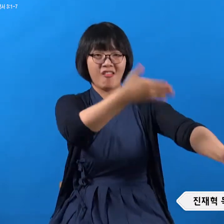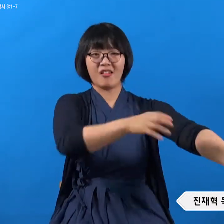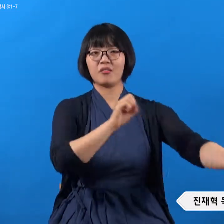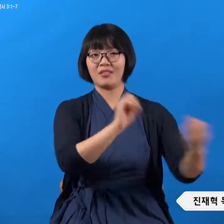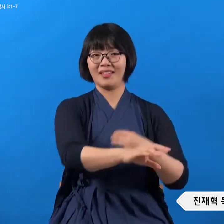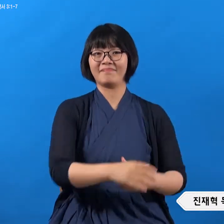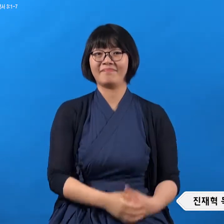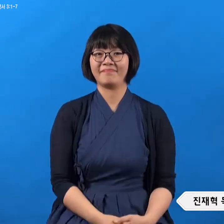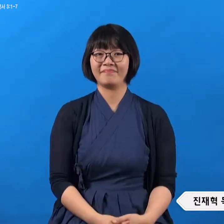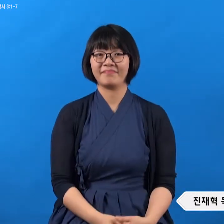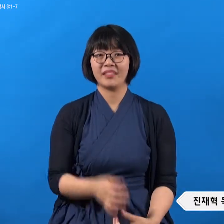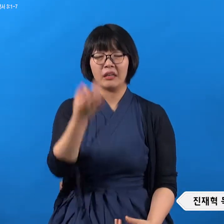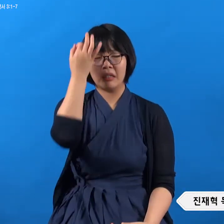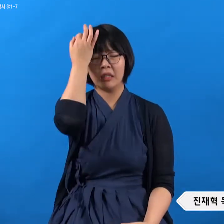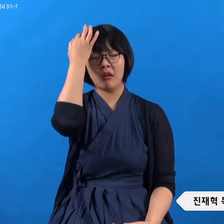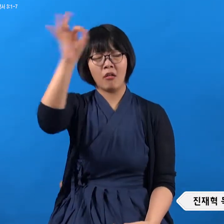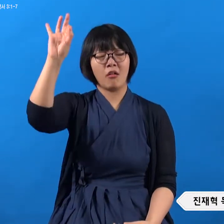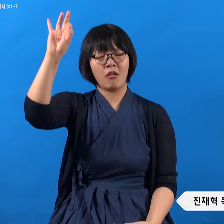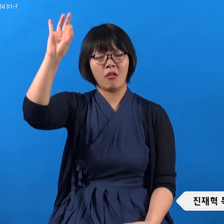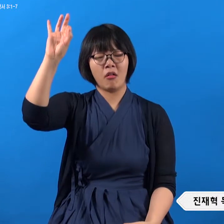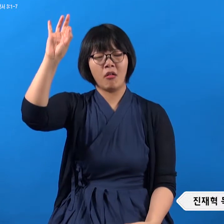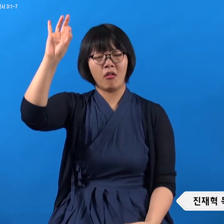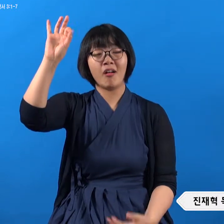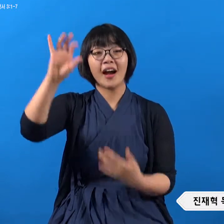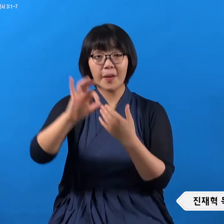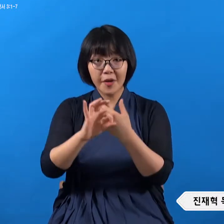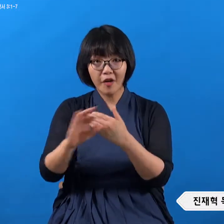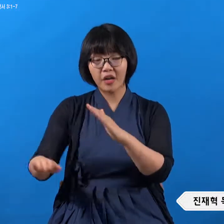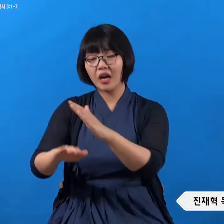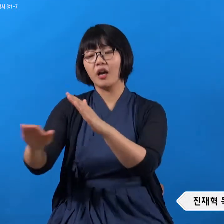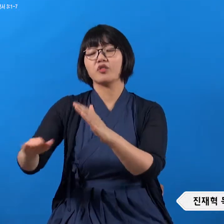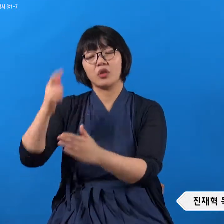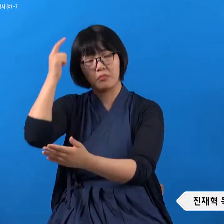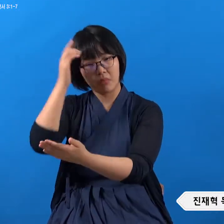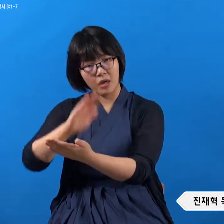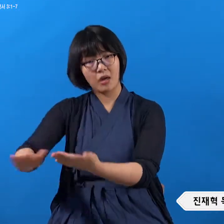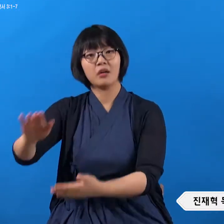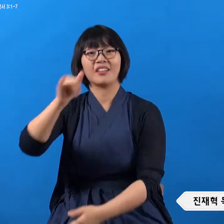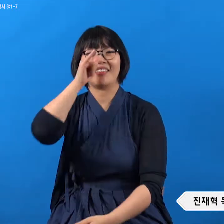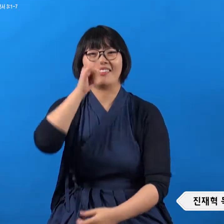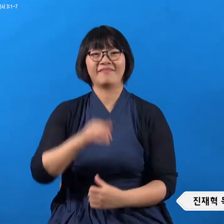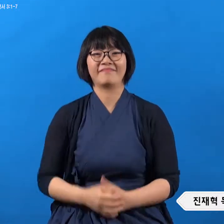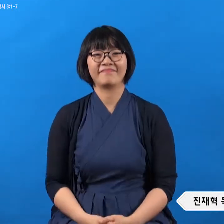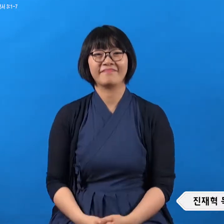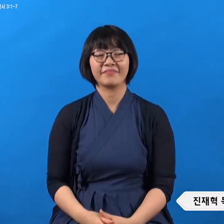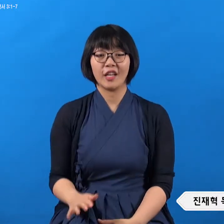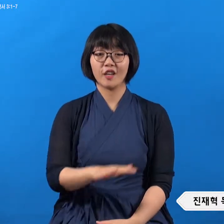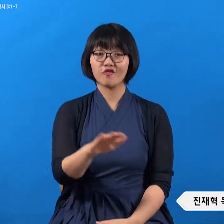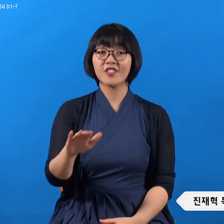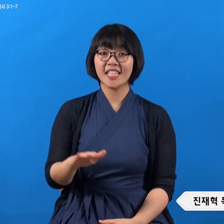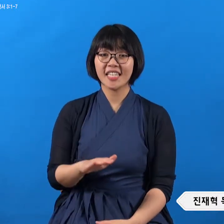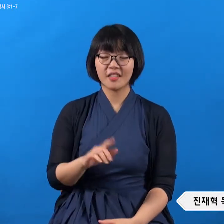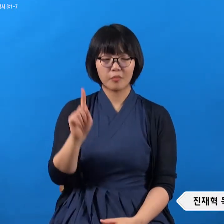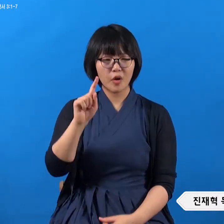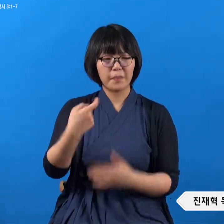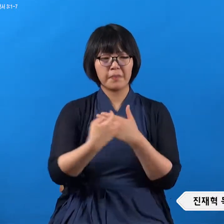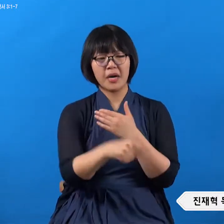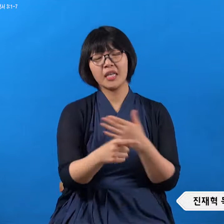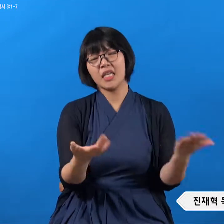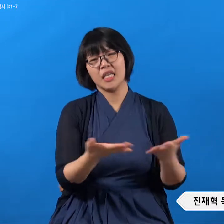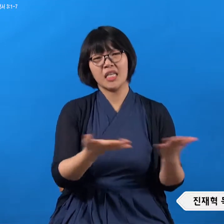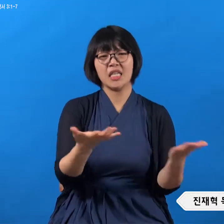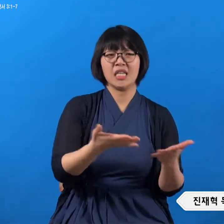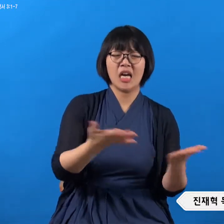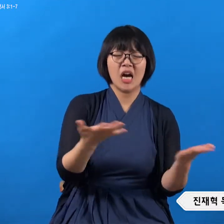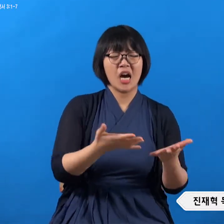인정하십시오. 빨리 인정할 수 있도록 가정에 행복이 옵니다. 우리는 흔히 정말 밖에서